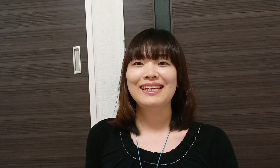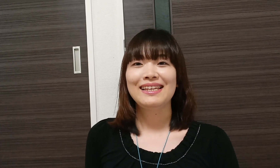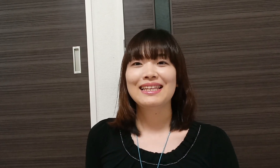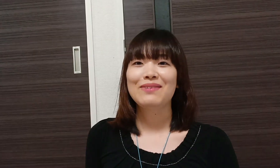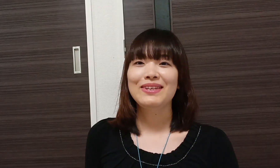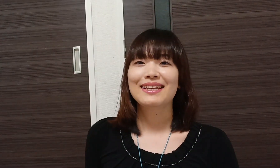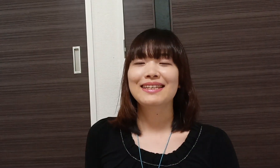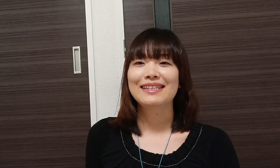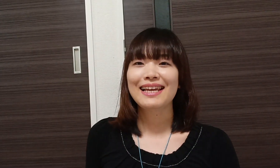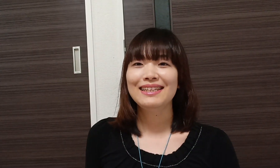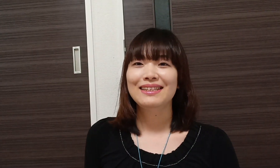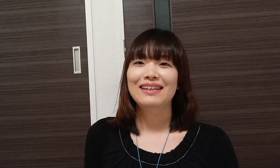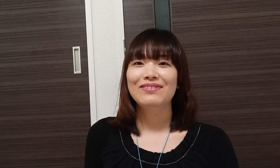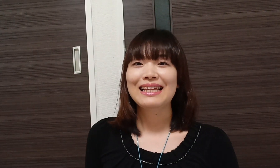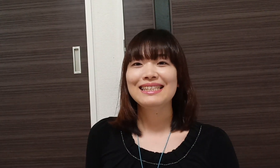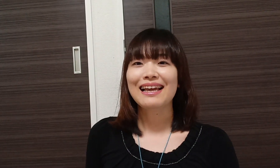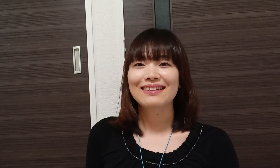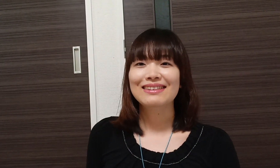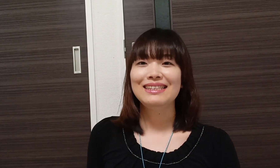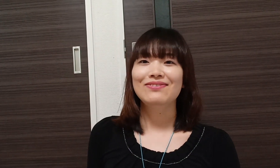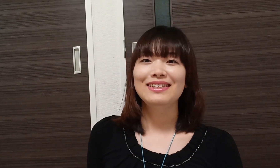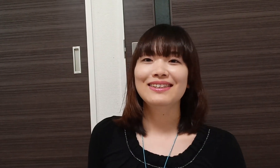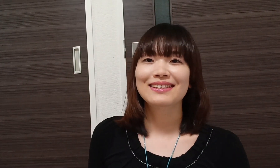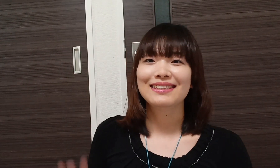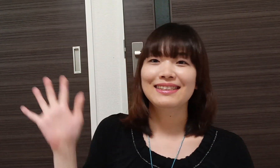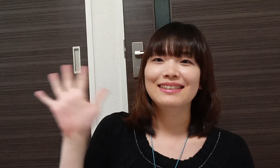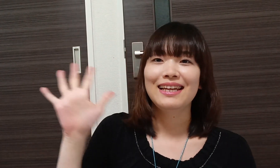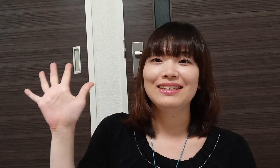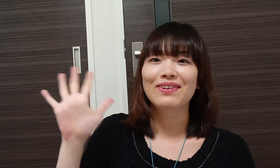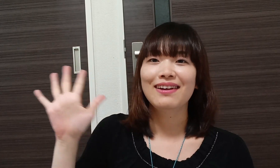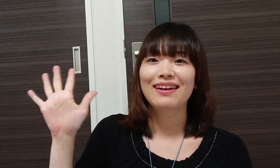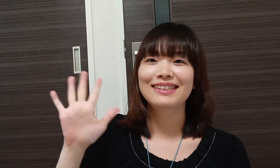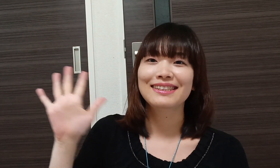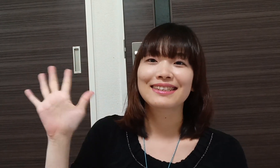やってみてください。また次回お会いしましょう。失礼します。